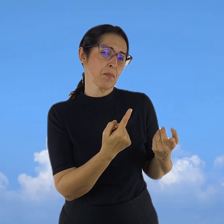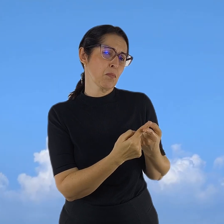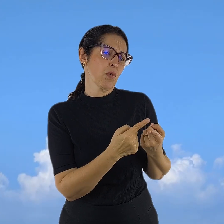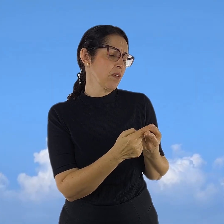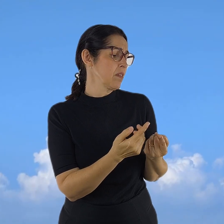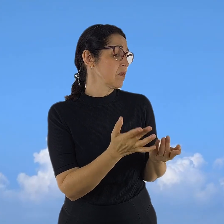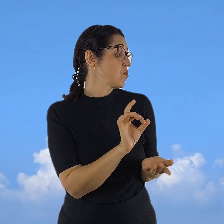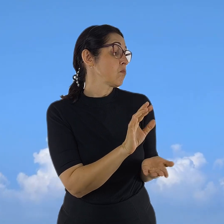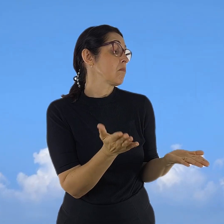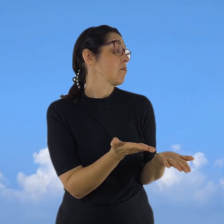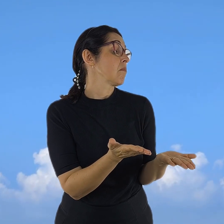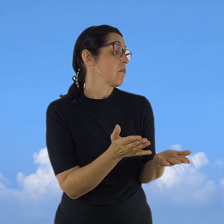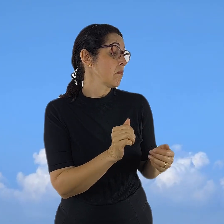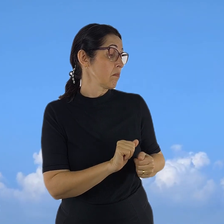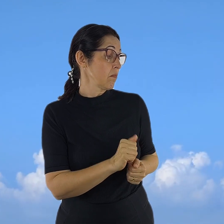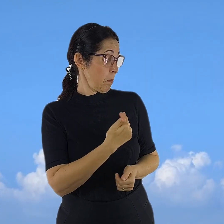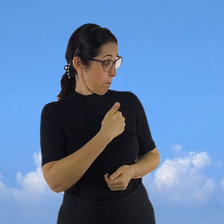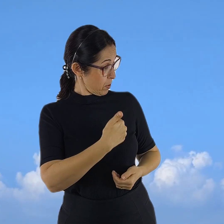Deus só agora?